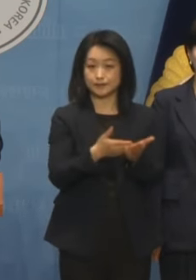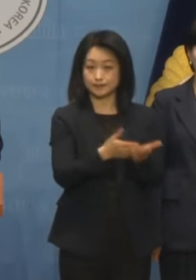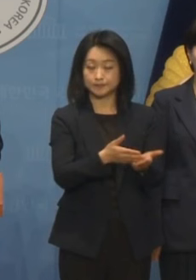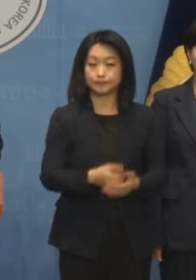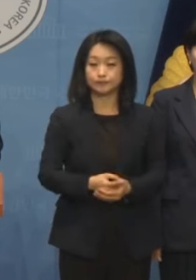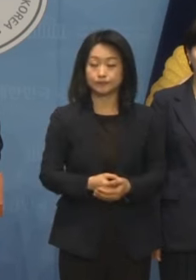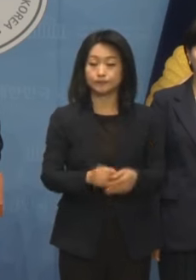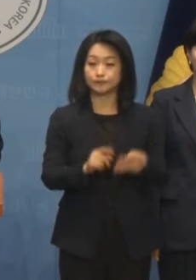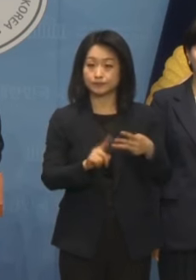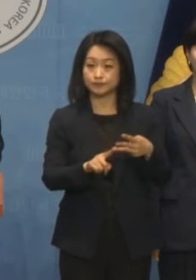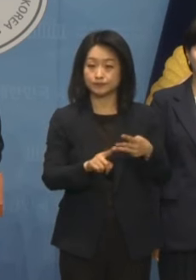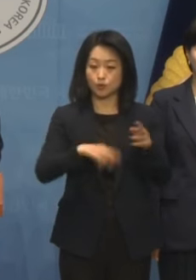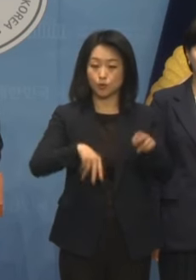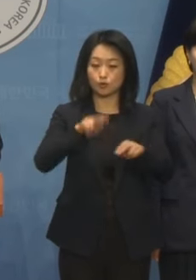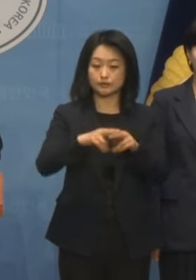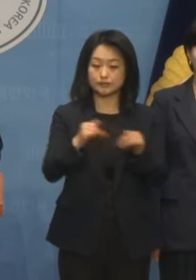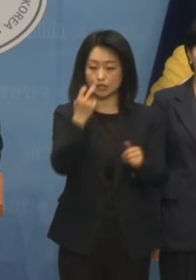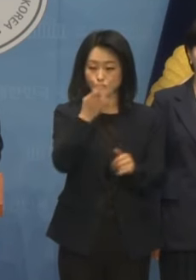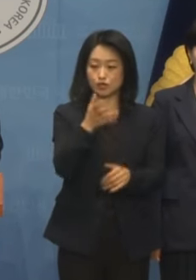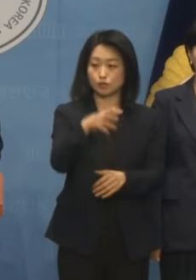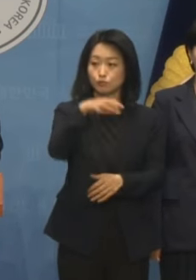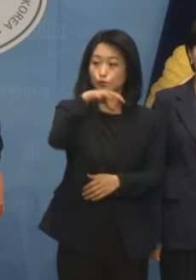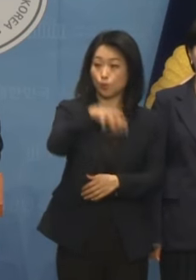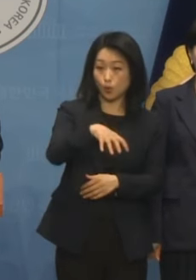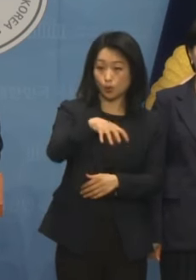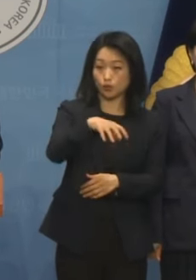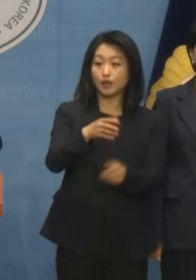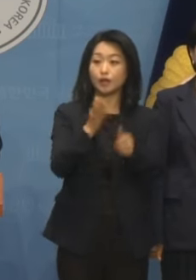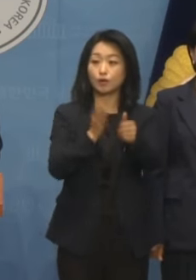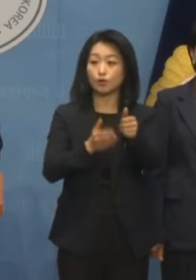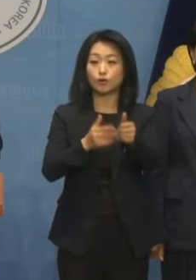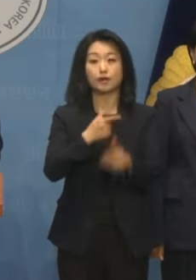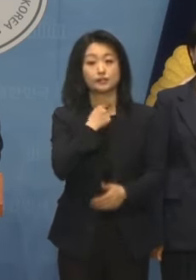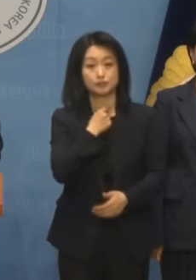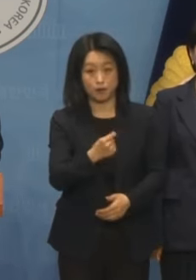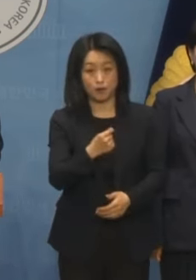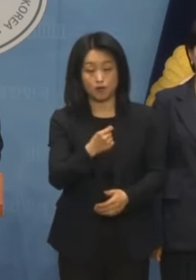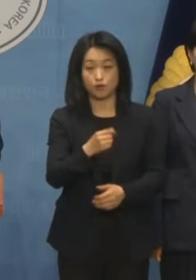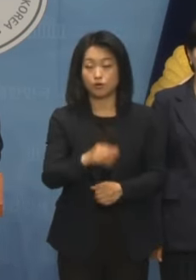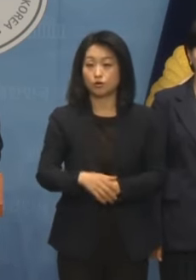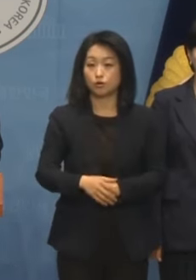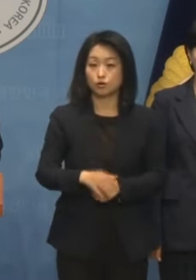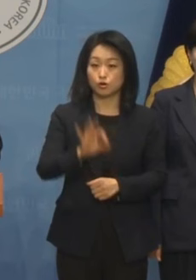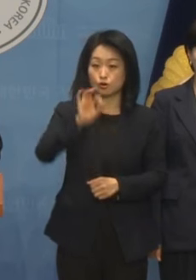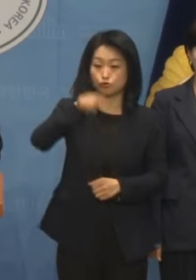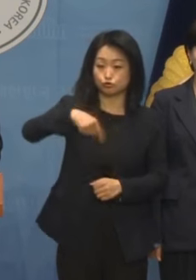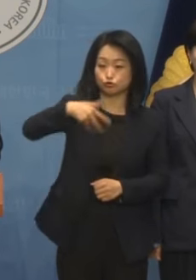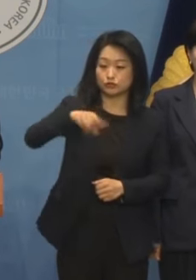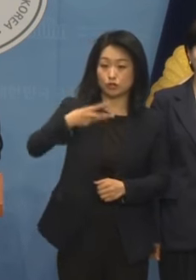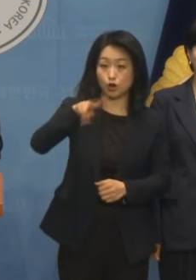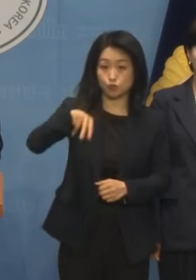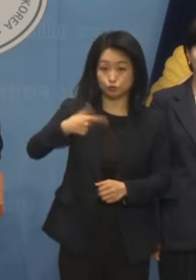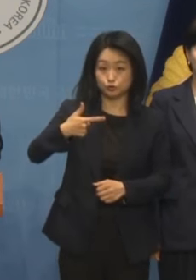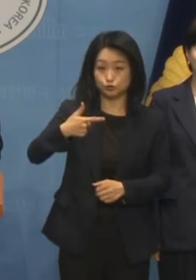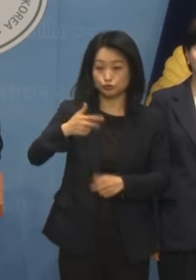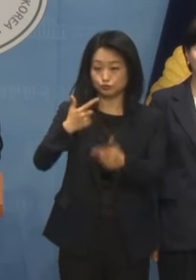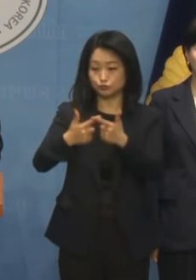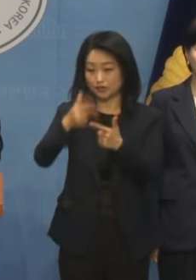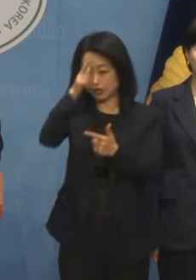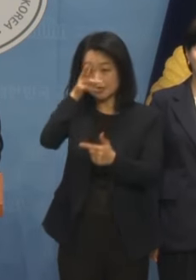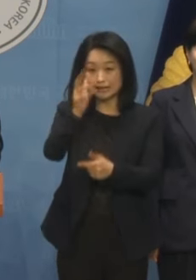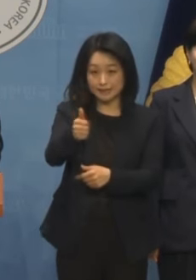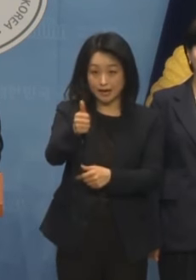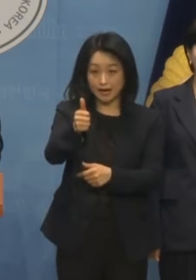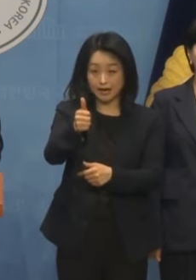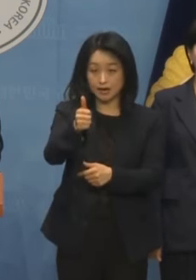셋째, 고위공직자범죄수사처에 요구합니다. 우철문 부산경찰청장과